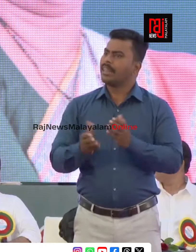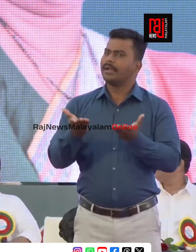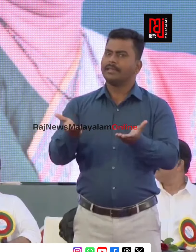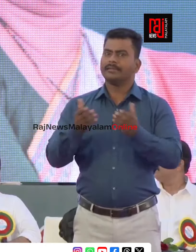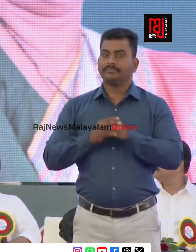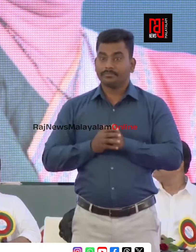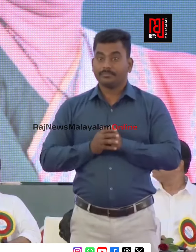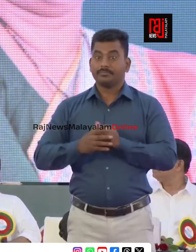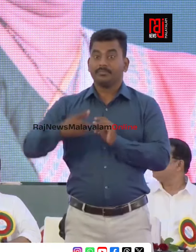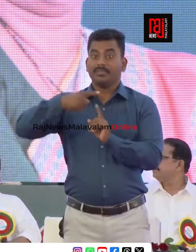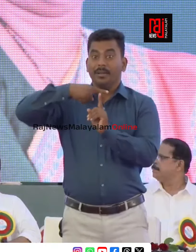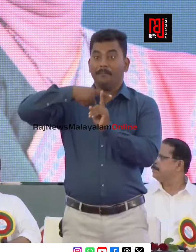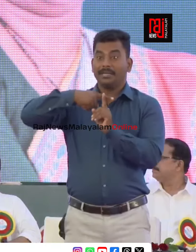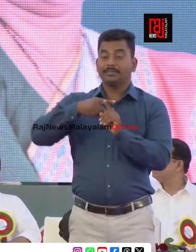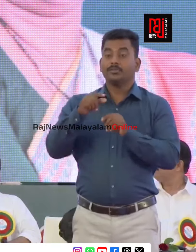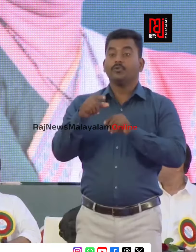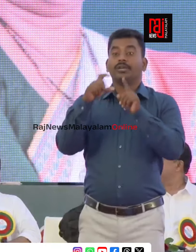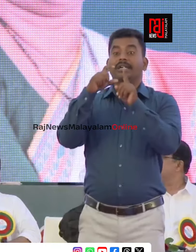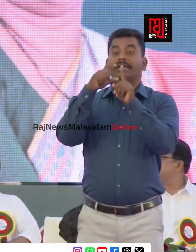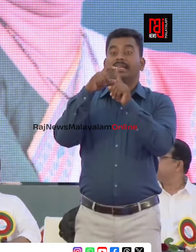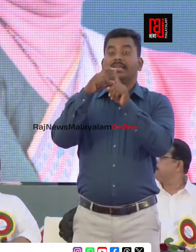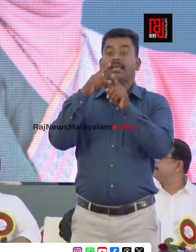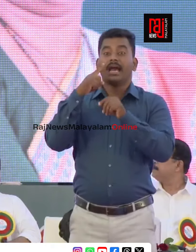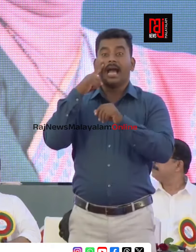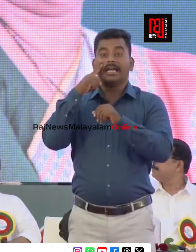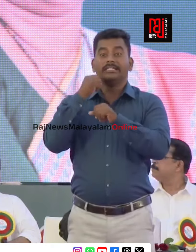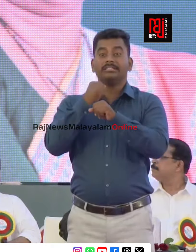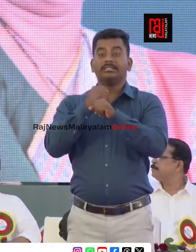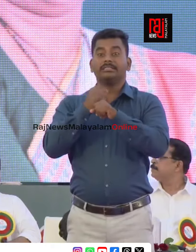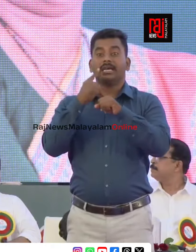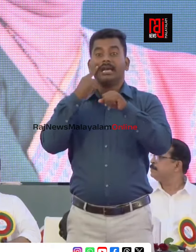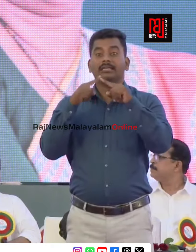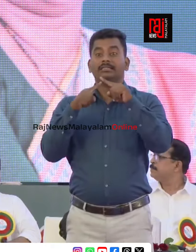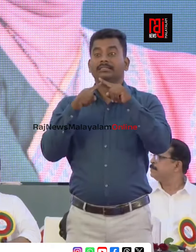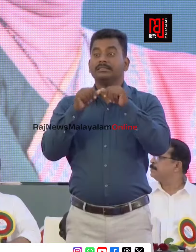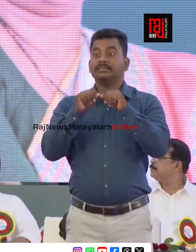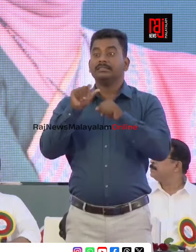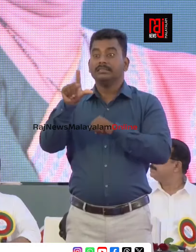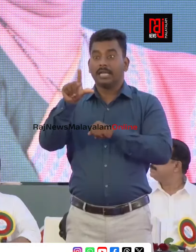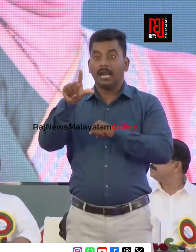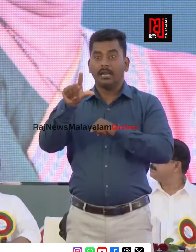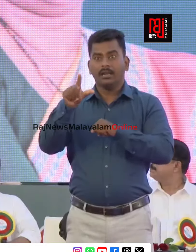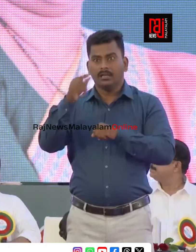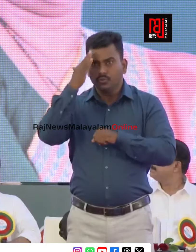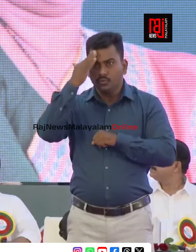ഡിജിറ്റൽ ഇടങ്ങളും പൊതു ഇടങ്ങളാണ്. അതുകൊണ്ട് തന്നെ